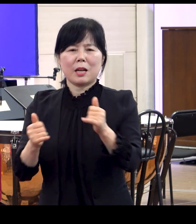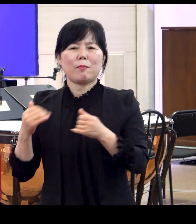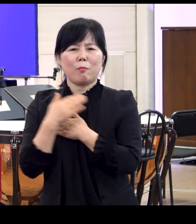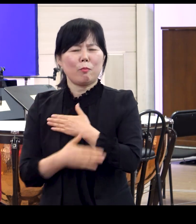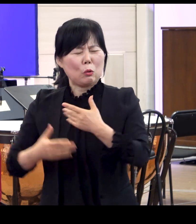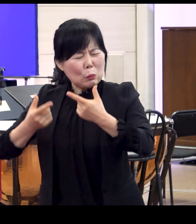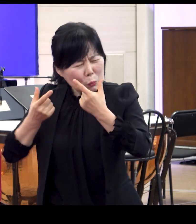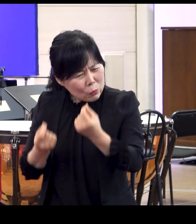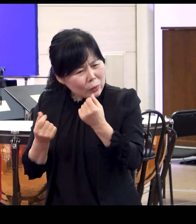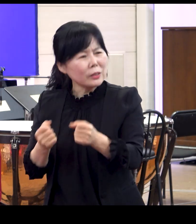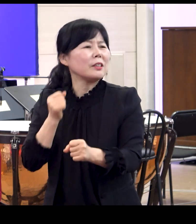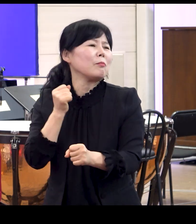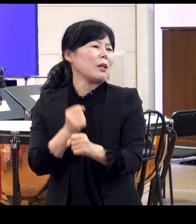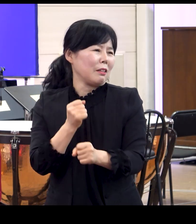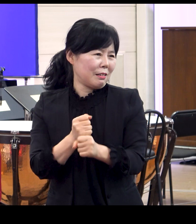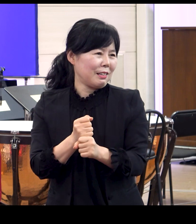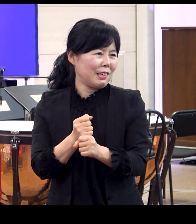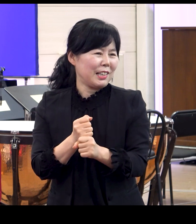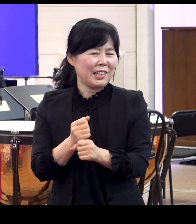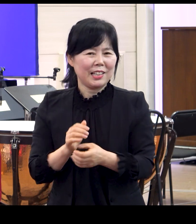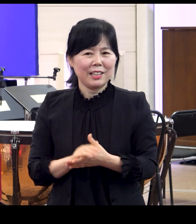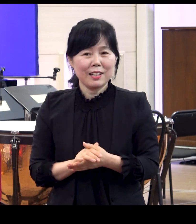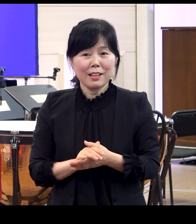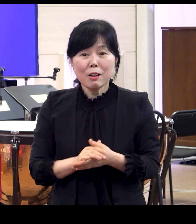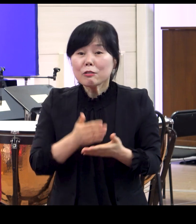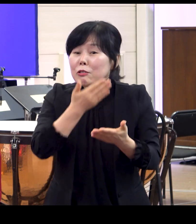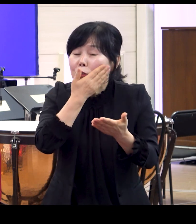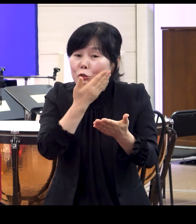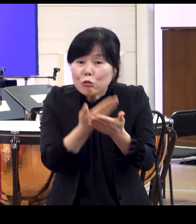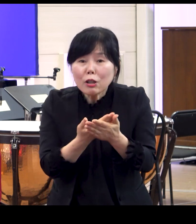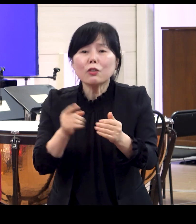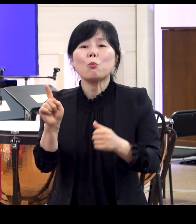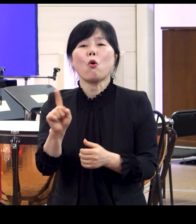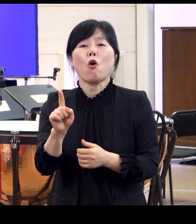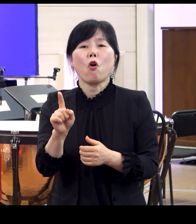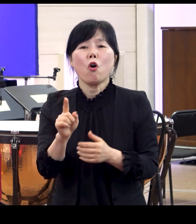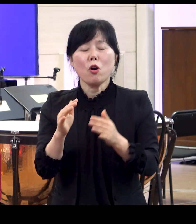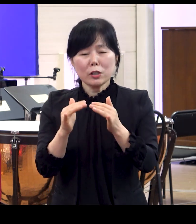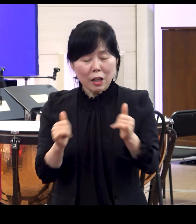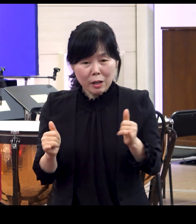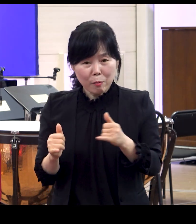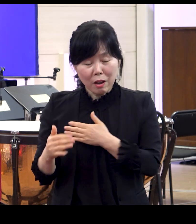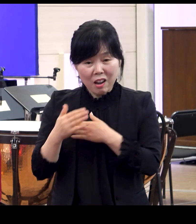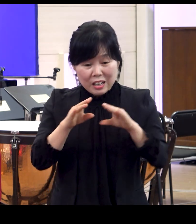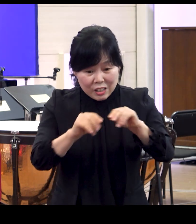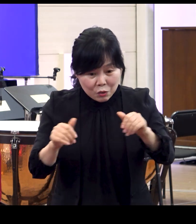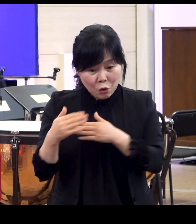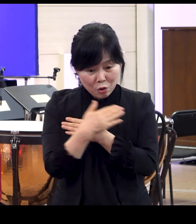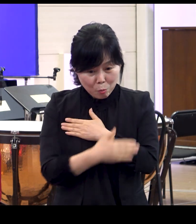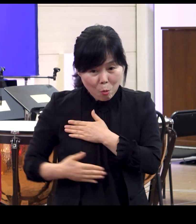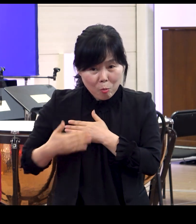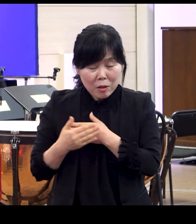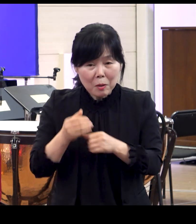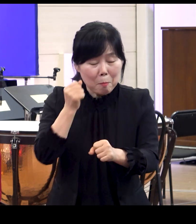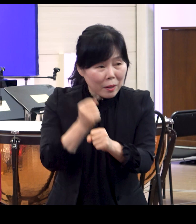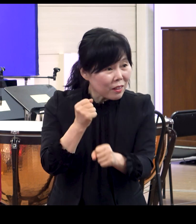거예요. 자, 그런데 중요한 게 뭐냐? 인간에겐 그게 다가 아니라는 거죠.